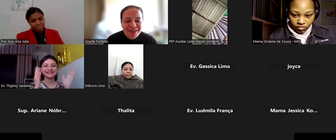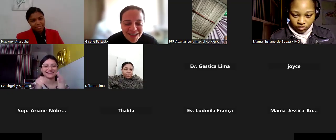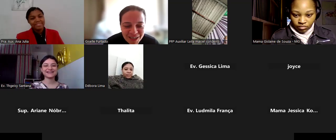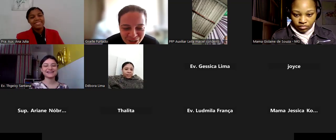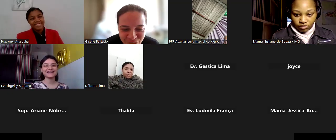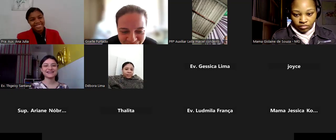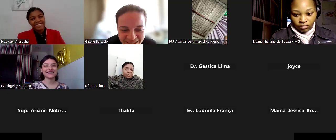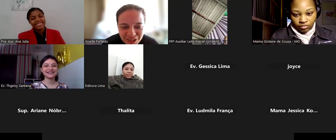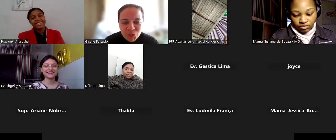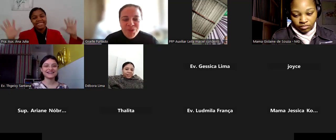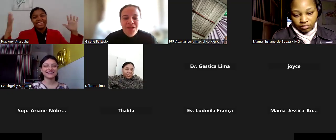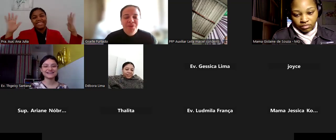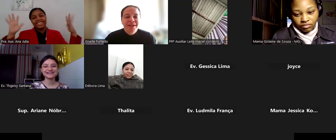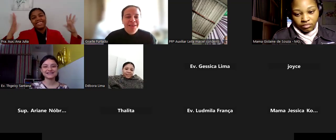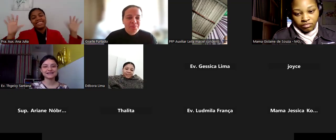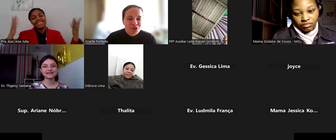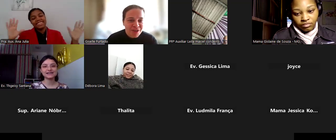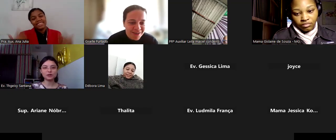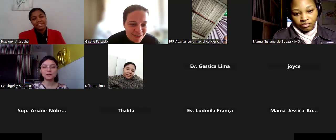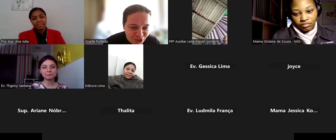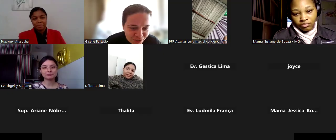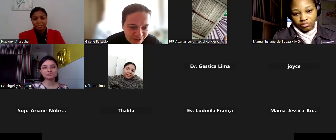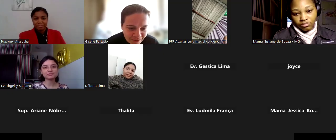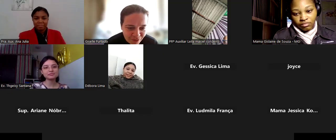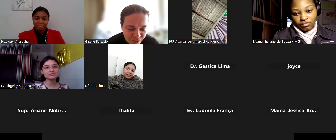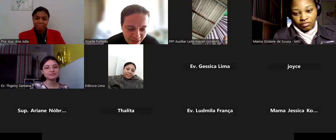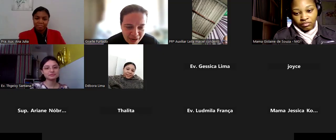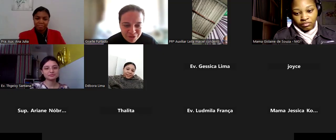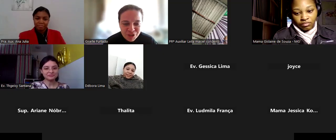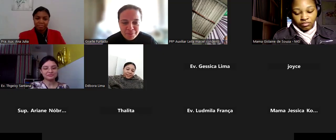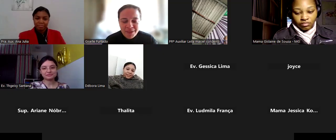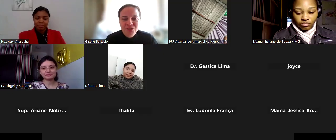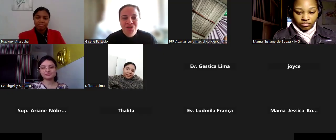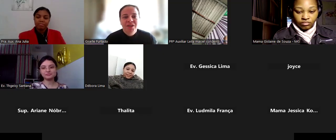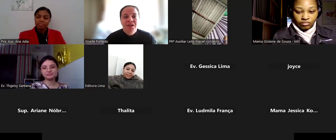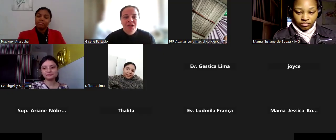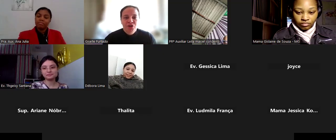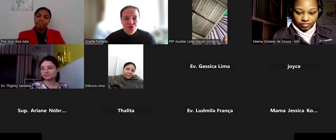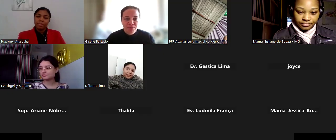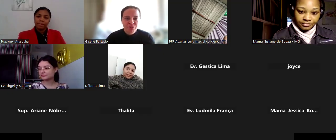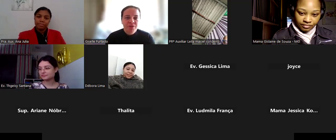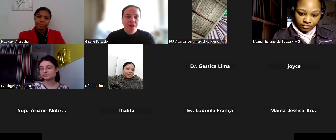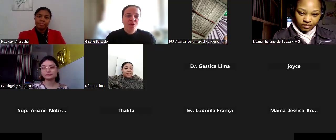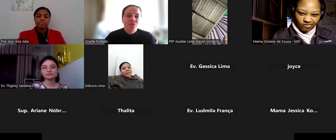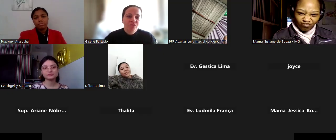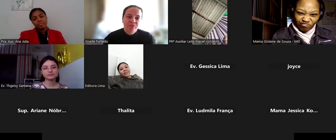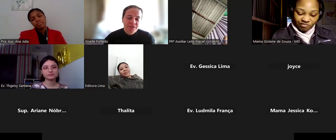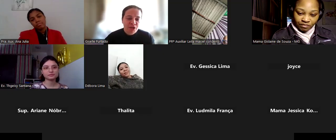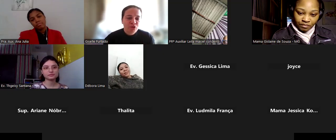maravilha. Aleluia, aleluia. Eu era intérprete na igreja que eu congregava antigamente e nós tínhamos até um certo